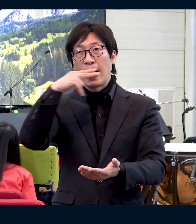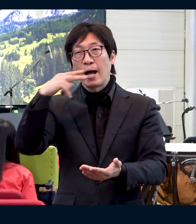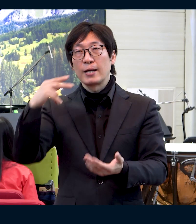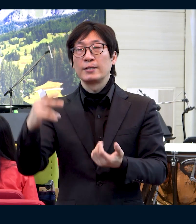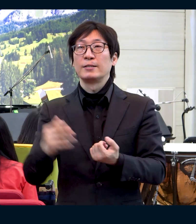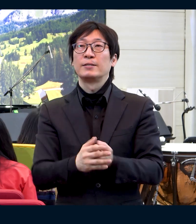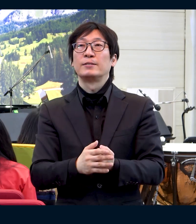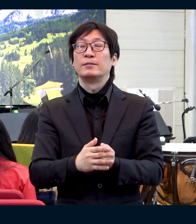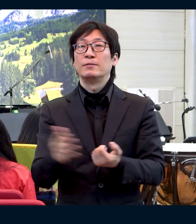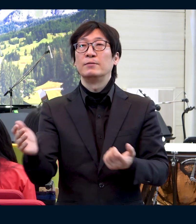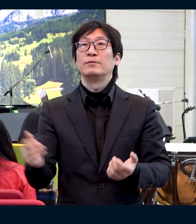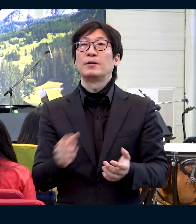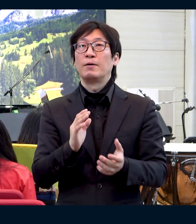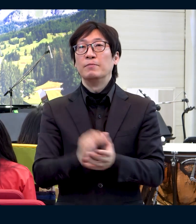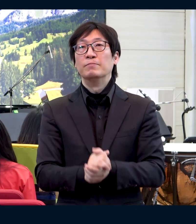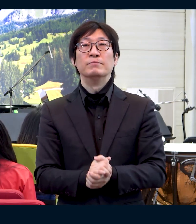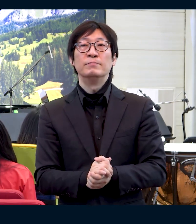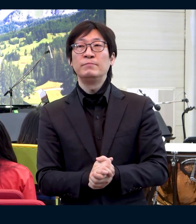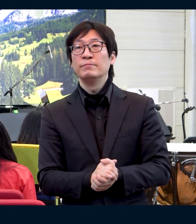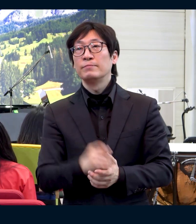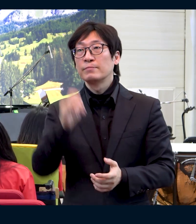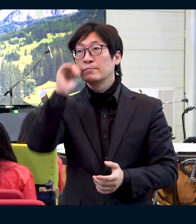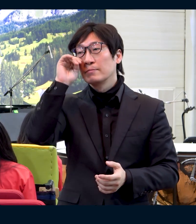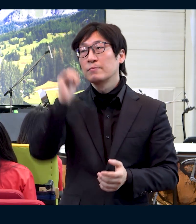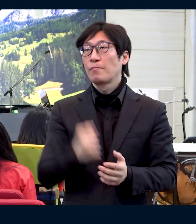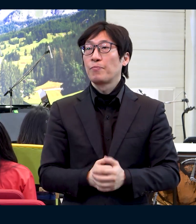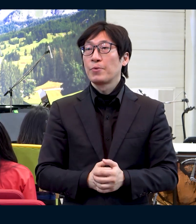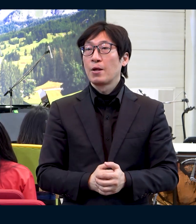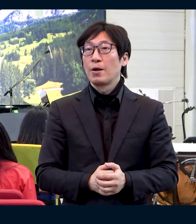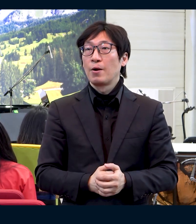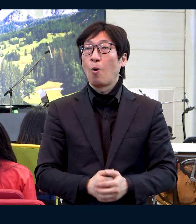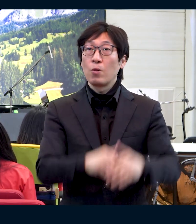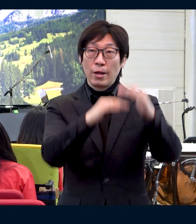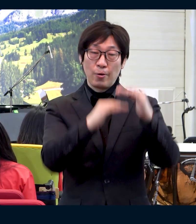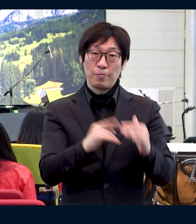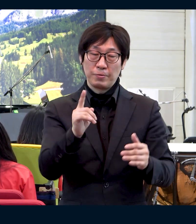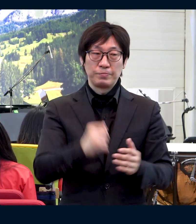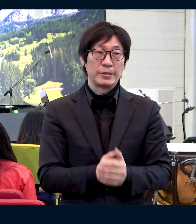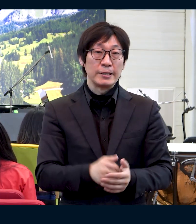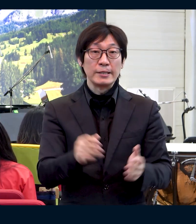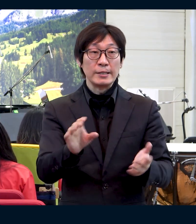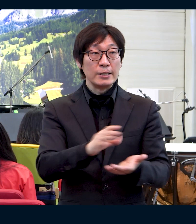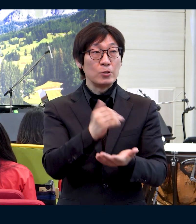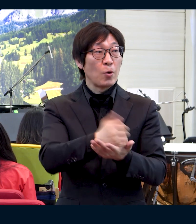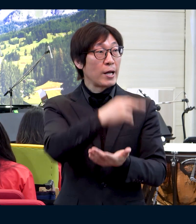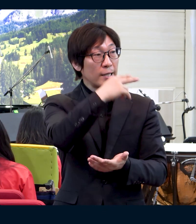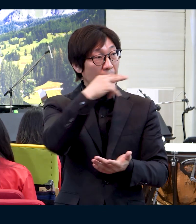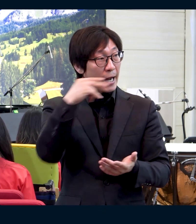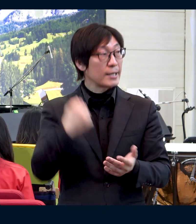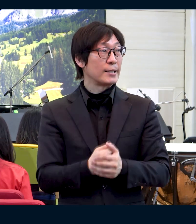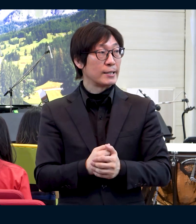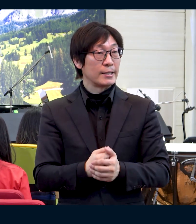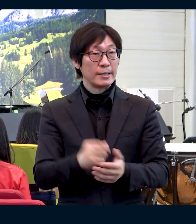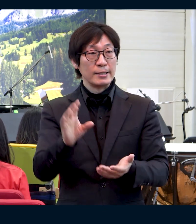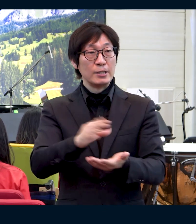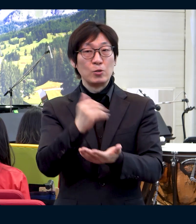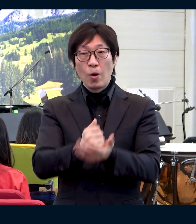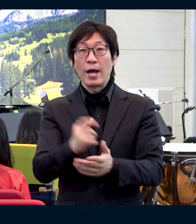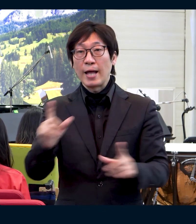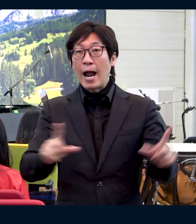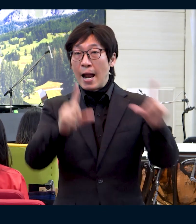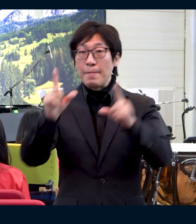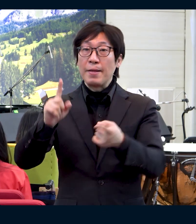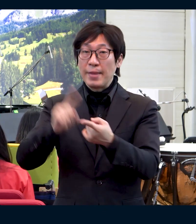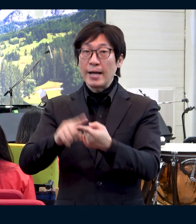그리스도의 향기니. 아멘. 이 본문의 내용은 그리스도의 향기, 즉 그리스도인들의 삶에